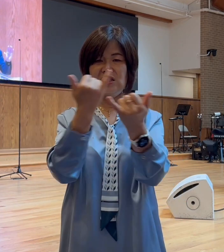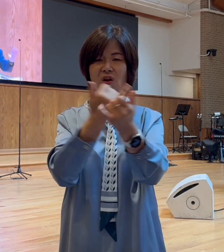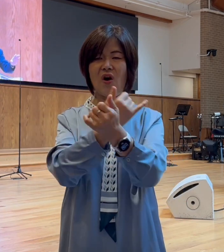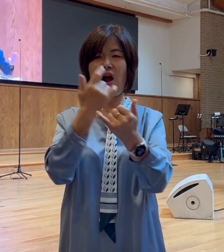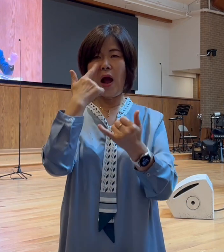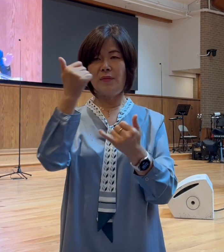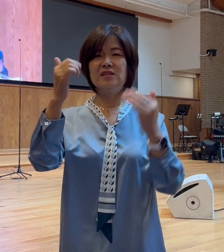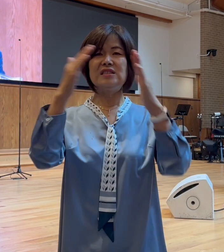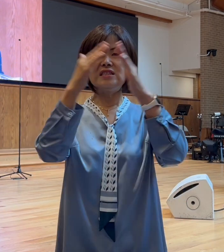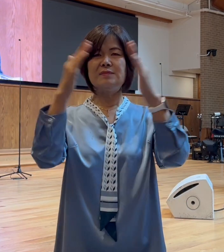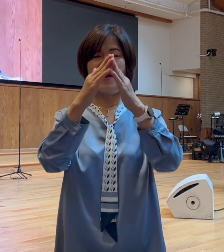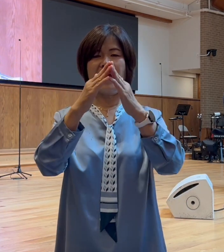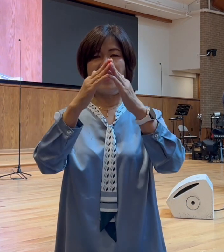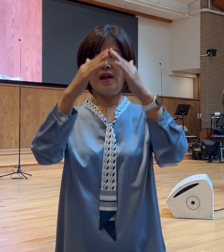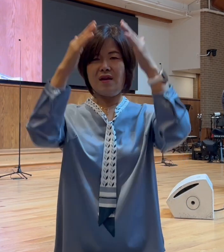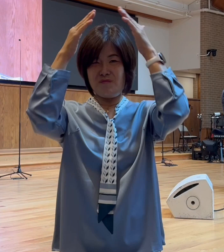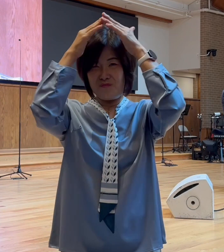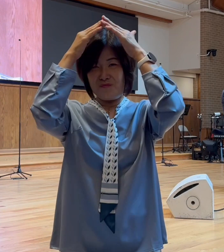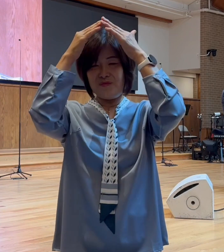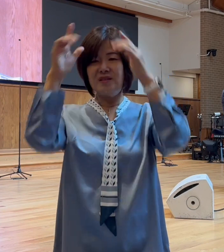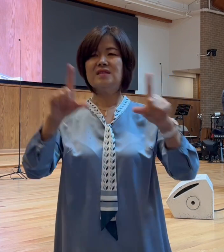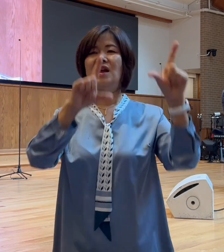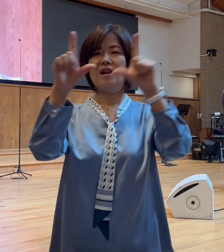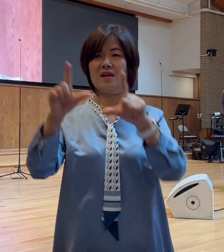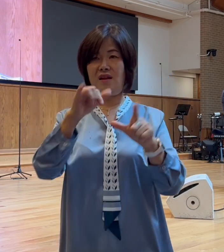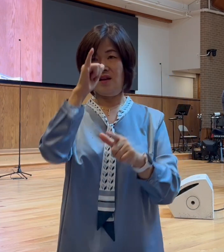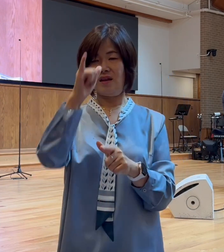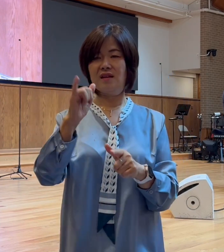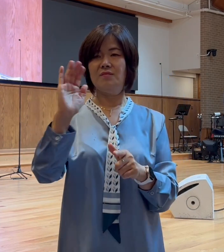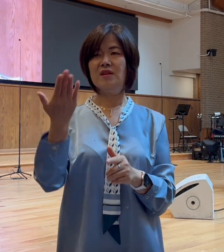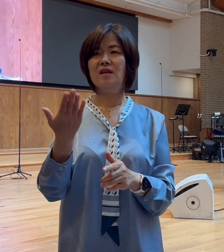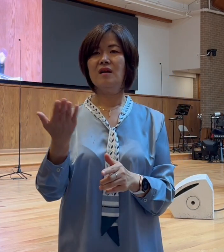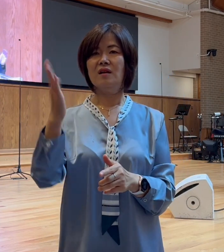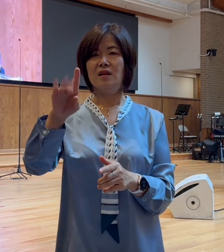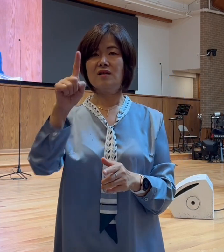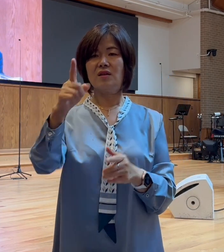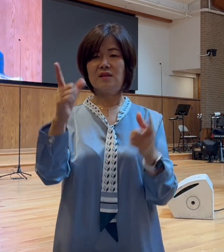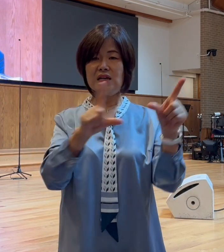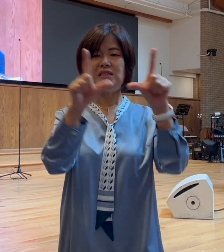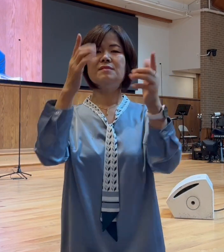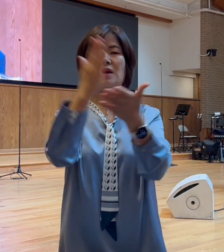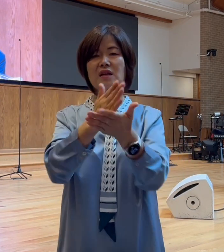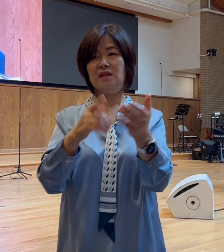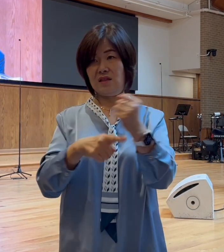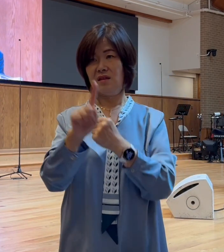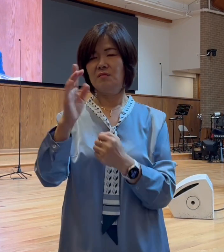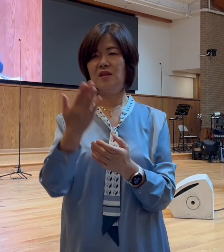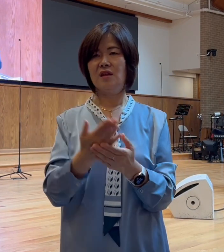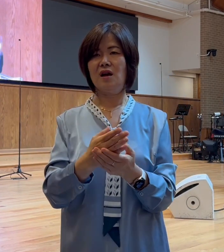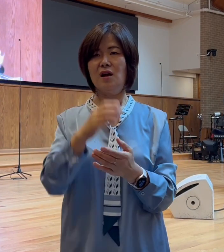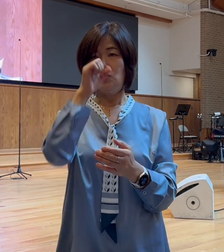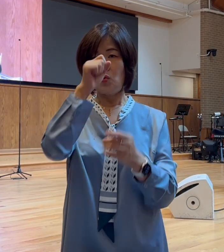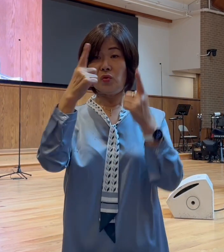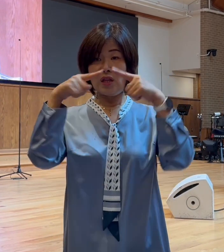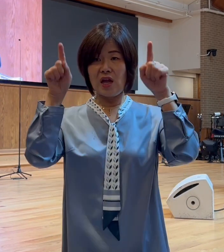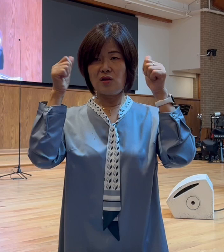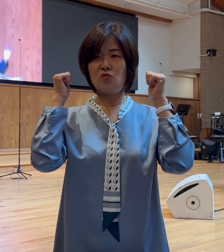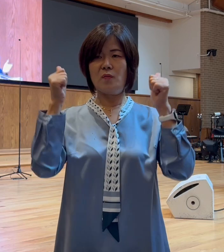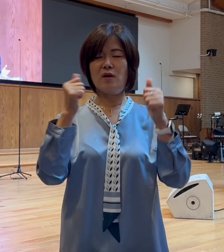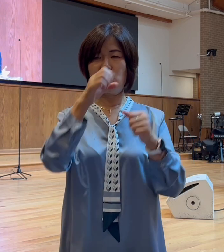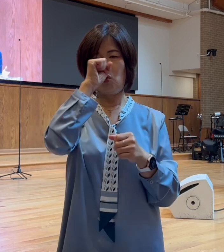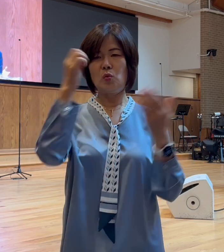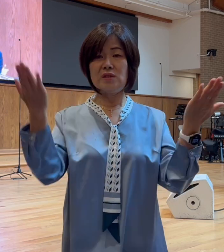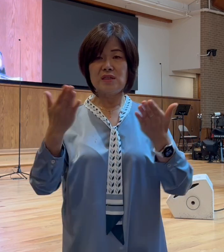아버지 집에만 이제 보게 되는 삶을 사는 건데, 그렇게 살지 말라는 거죠. 좋은 대학을 나오고 명문